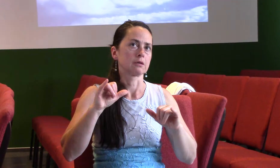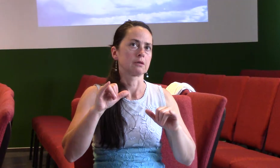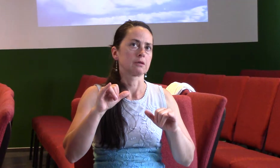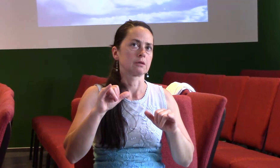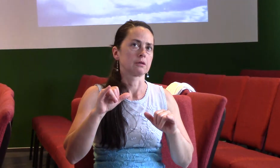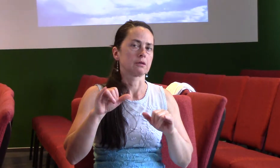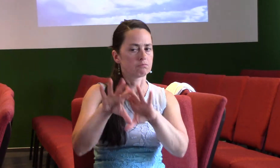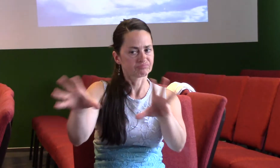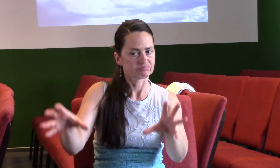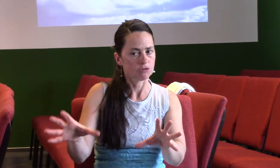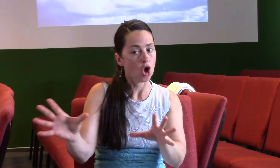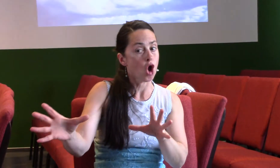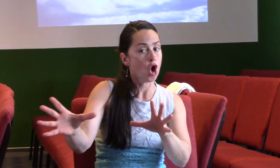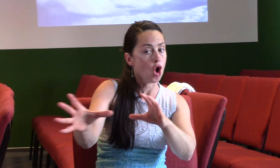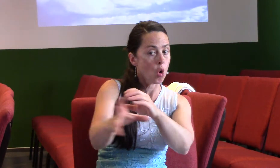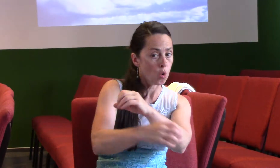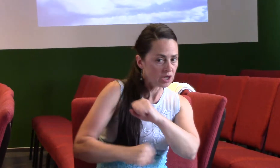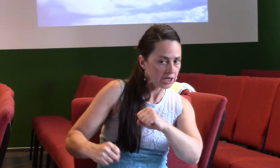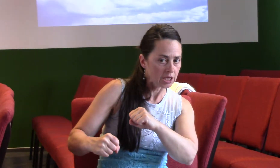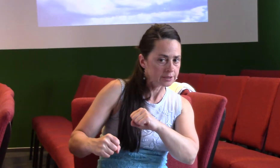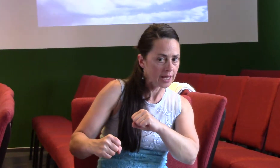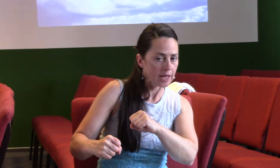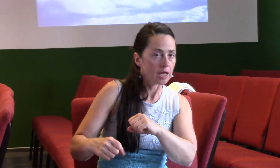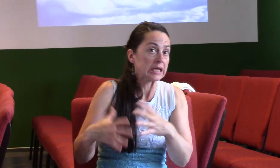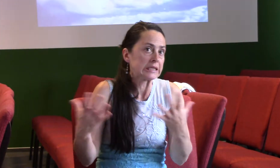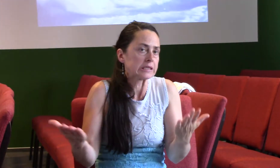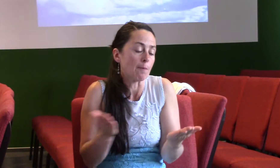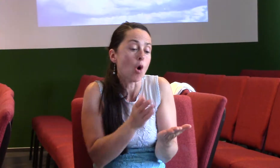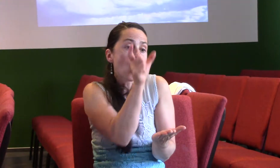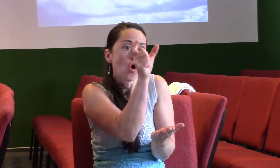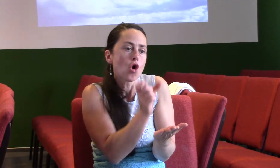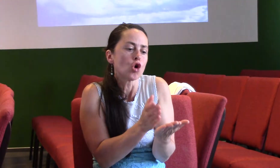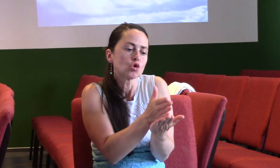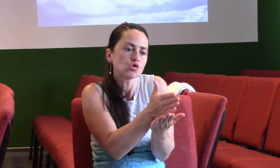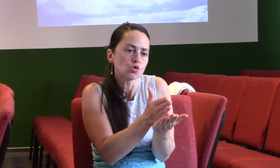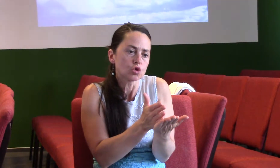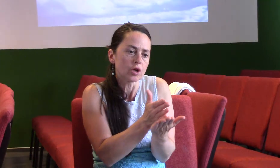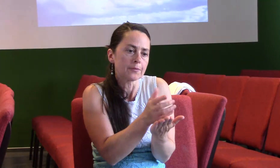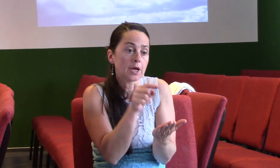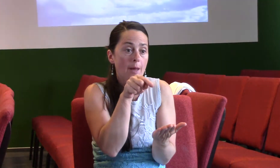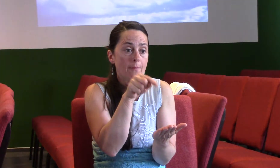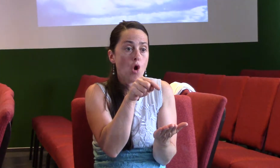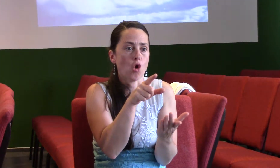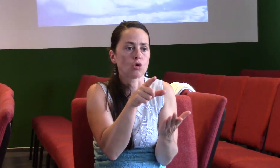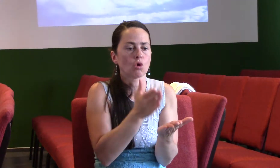když ukrade nějakého služebníka, který dobře sloužil, ale pro nějaké věci